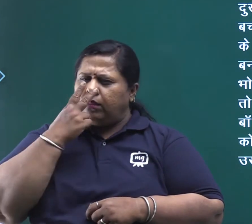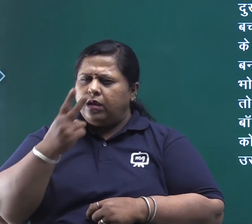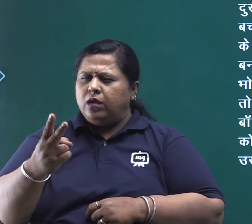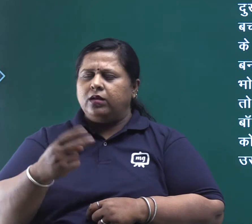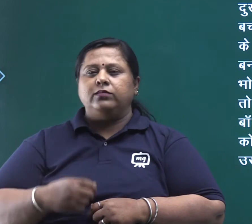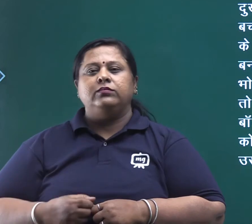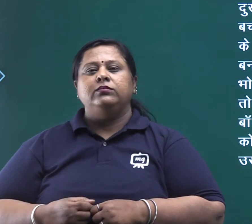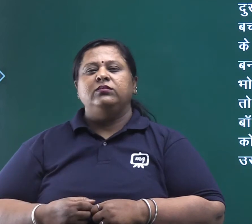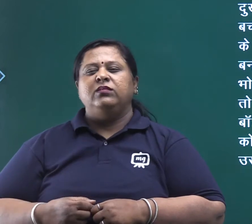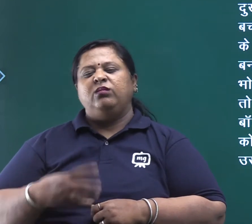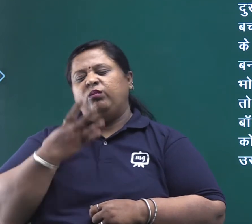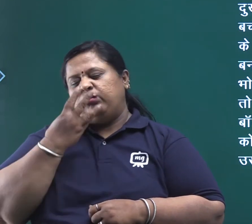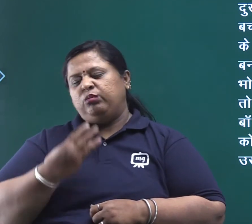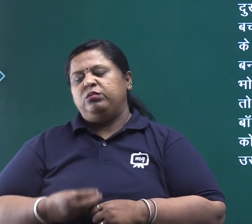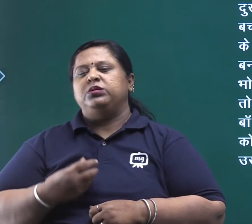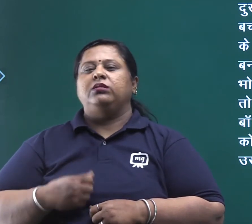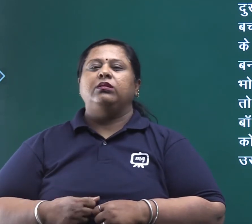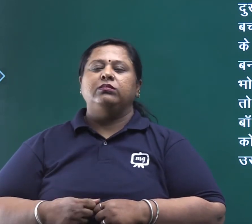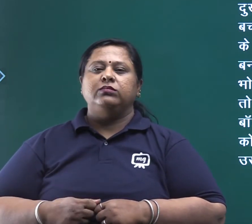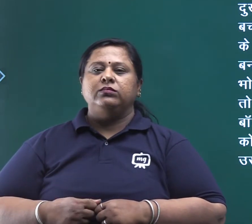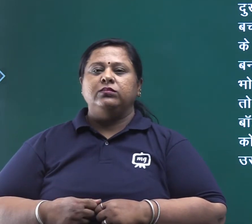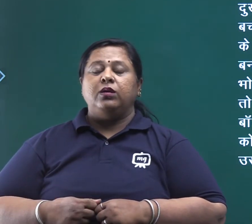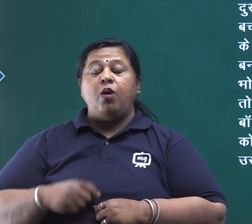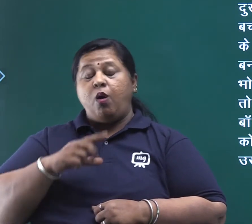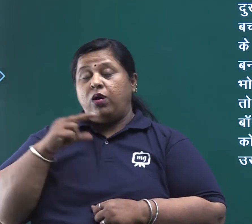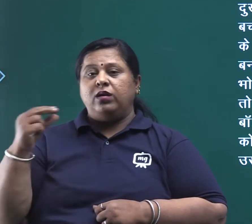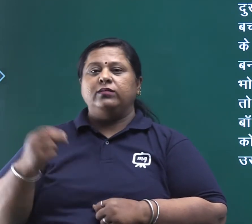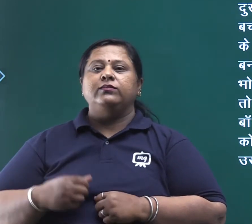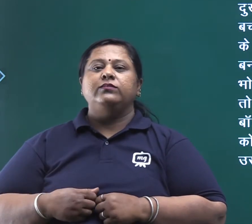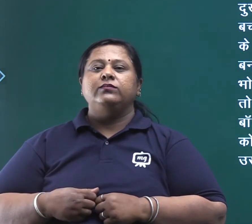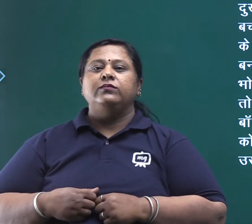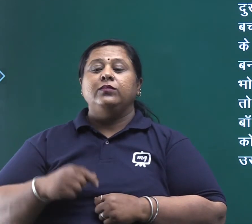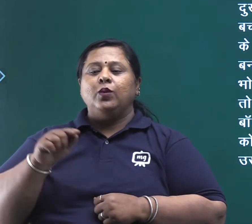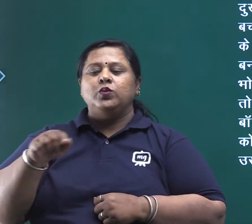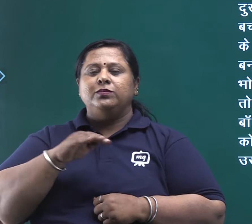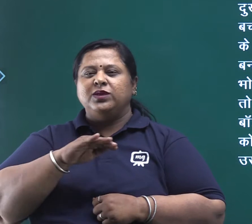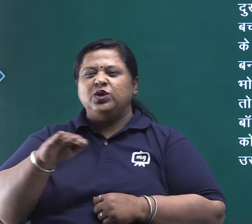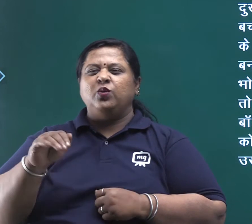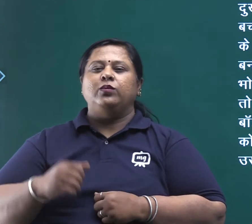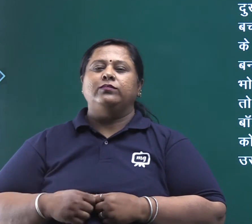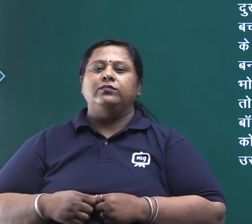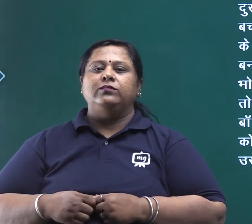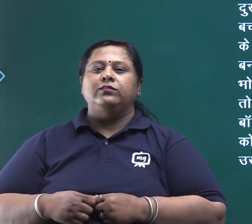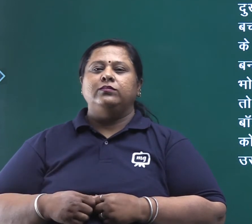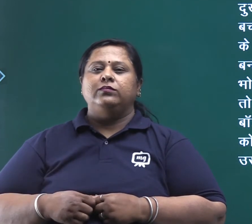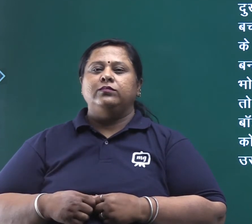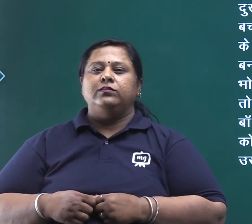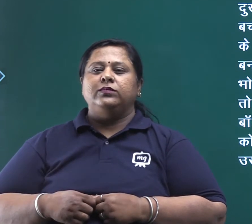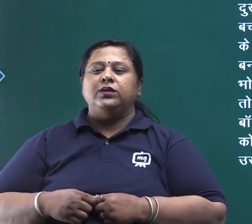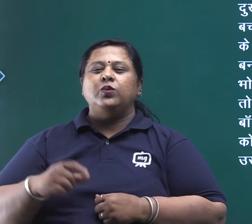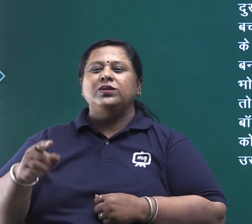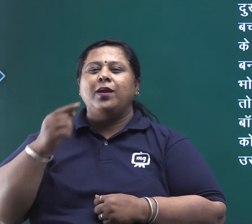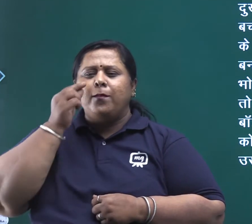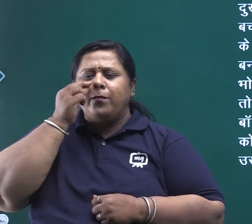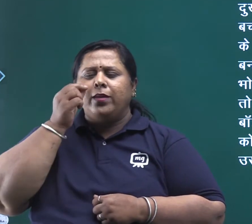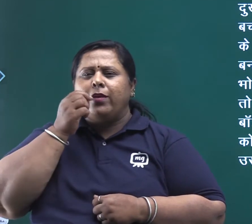देखकर दुखी हो जाते हैं और उस बच्ची को उसके माता पिता